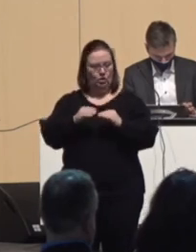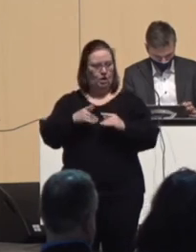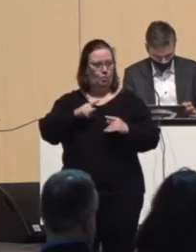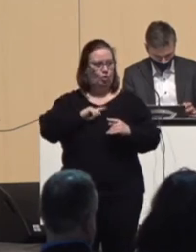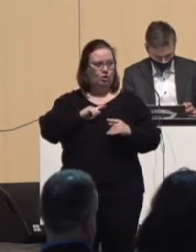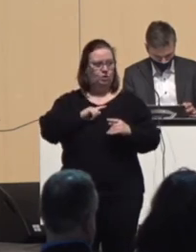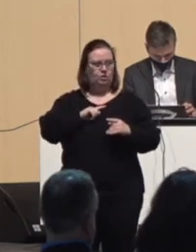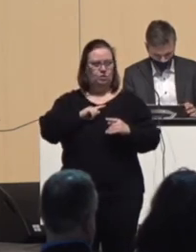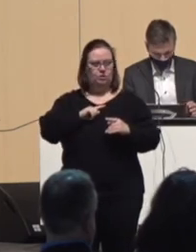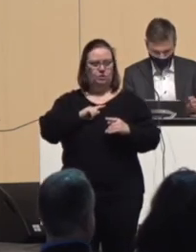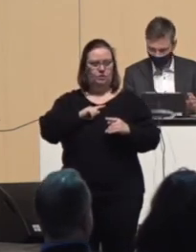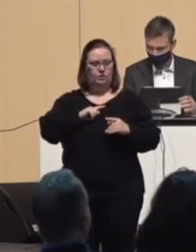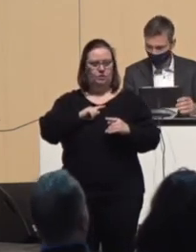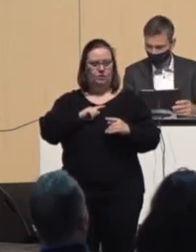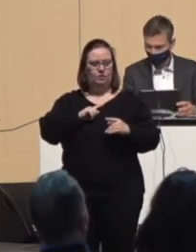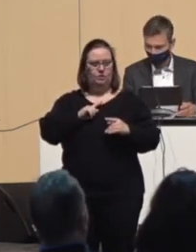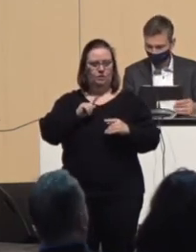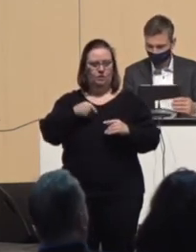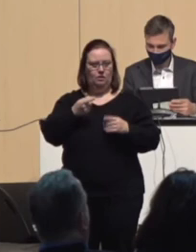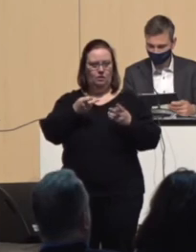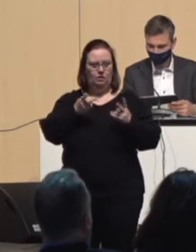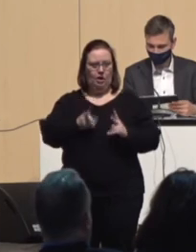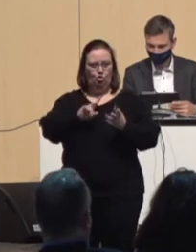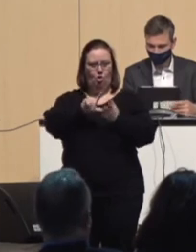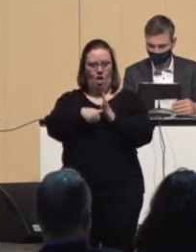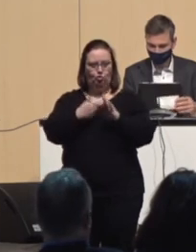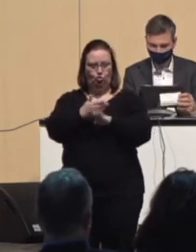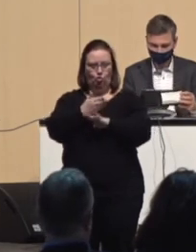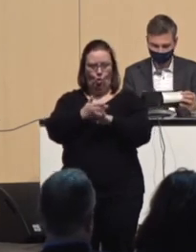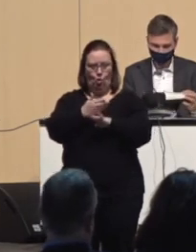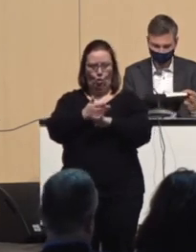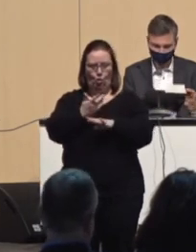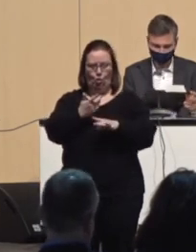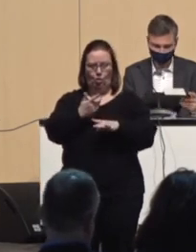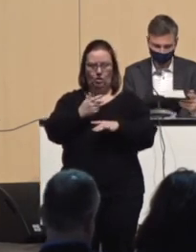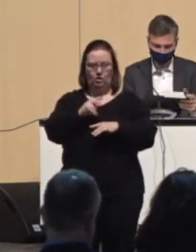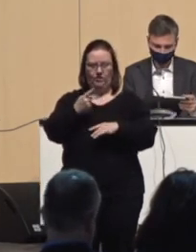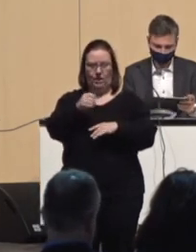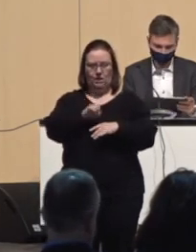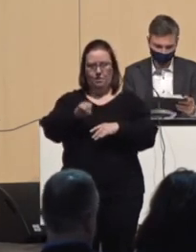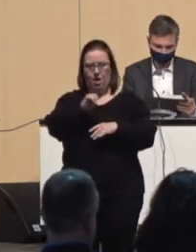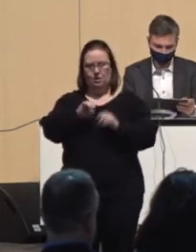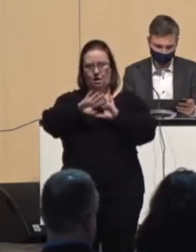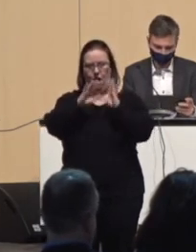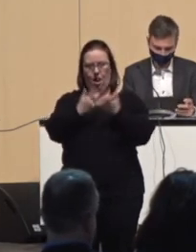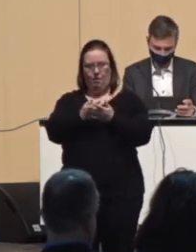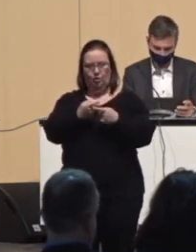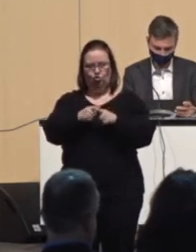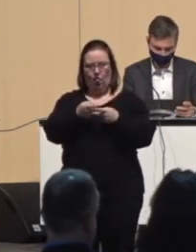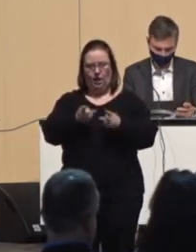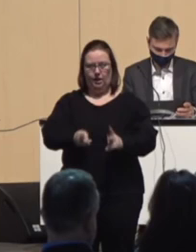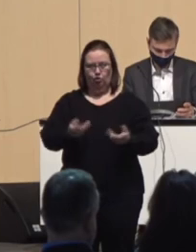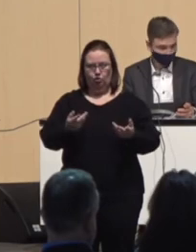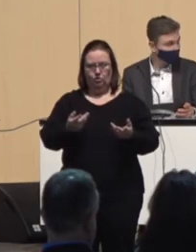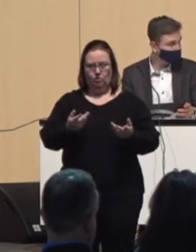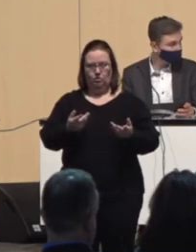mitnehmen in das Recht der Leistungsstörung, zweites Semester, allgemeines Schuldrecht.